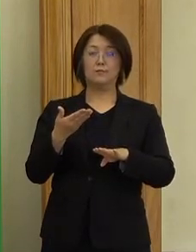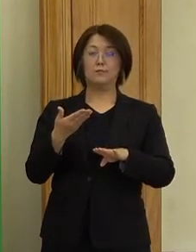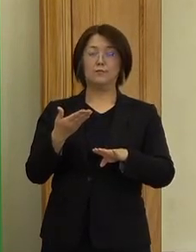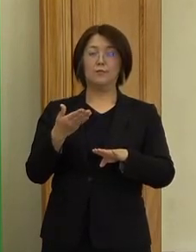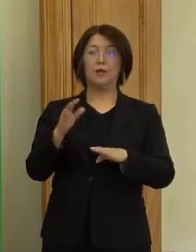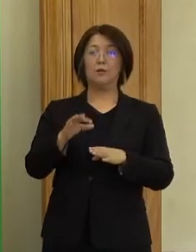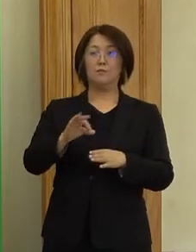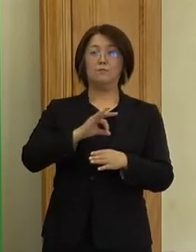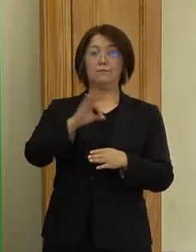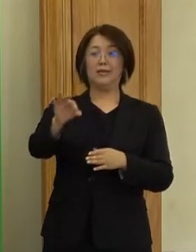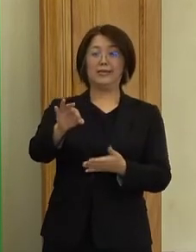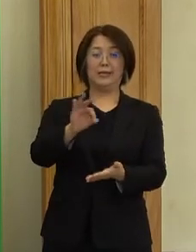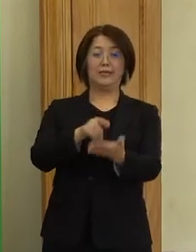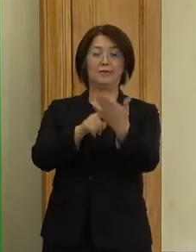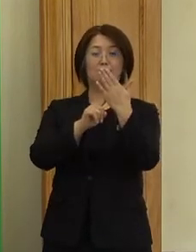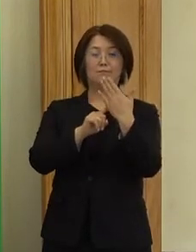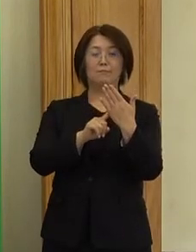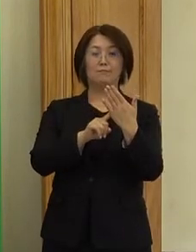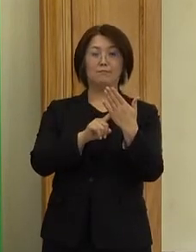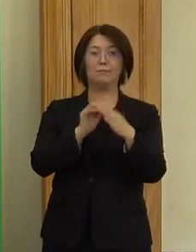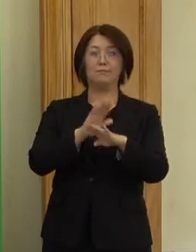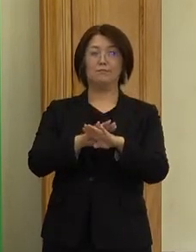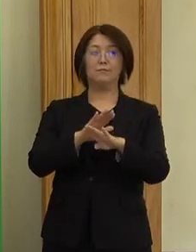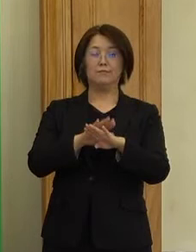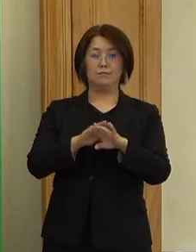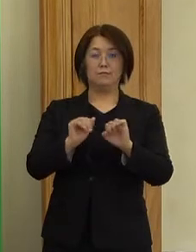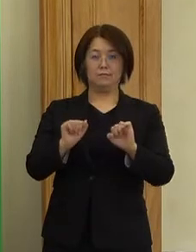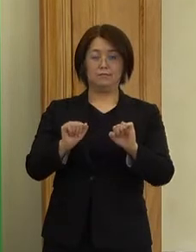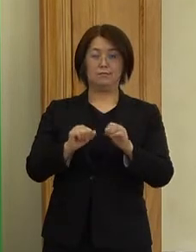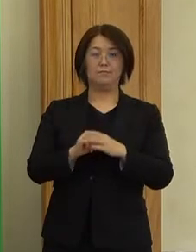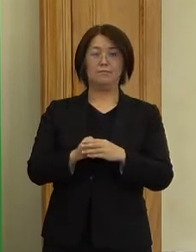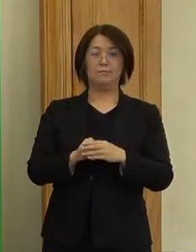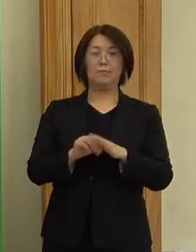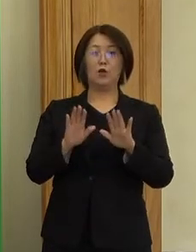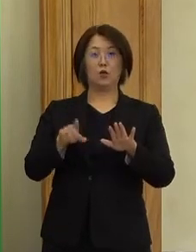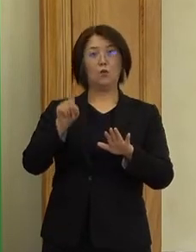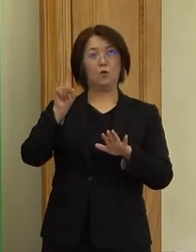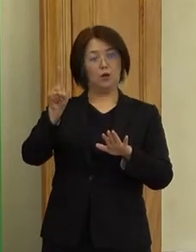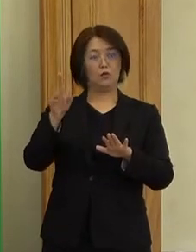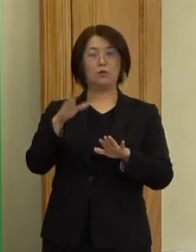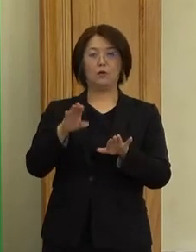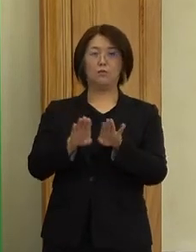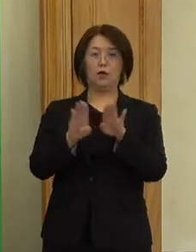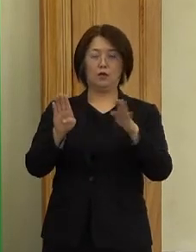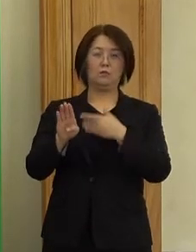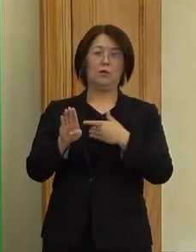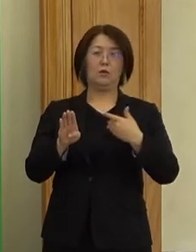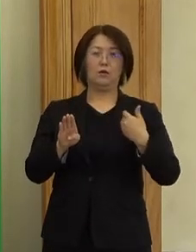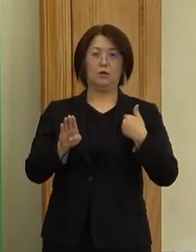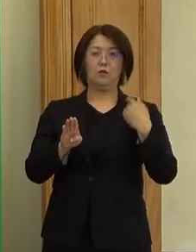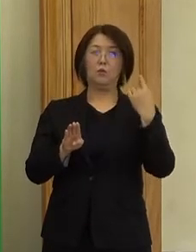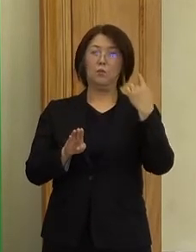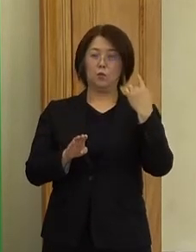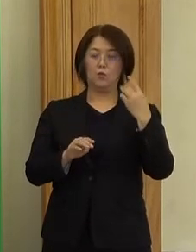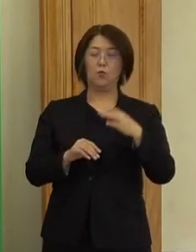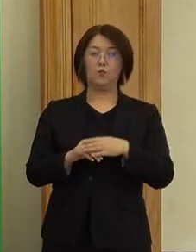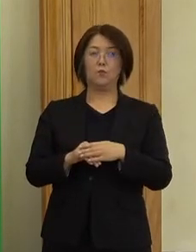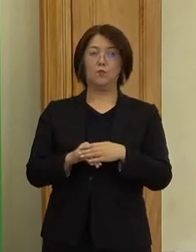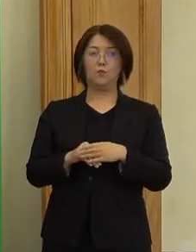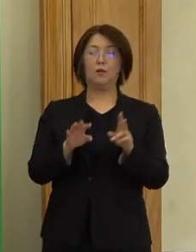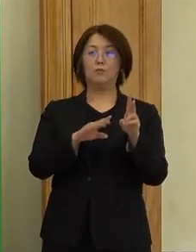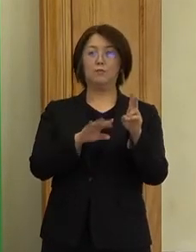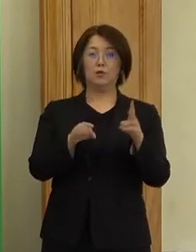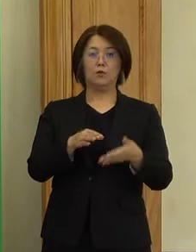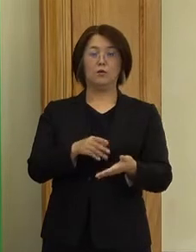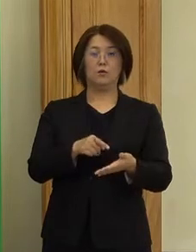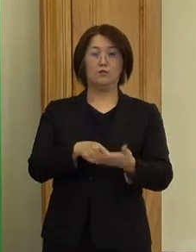メッセージが出るようにします。今日明日にもそれが始められるというふうに思います。パソコン